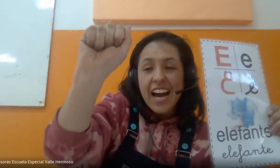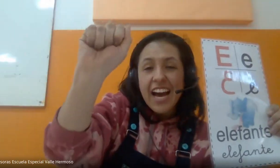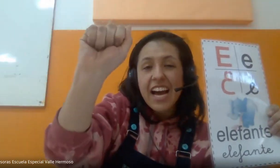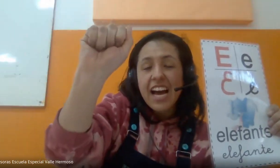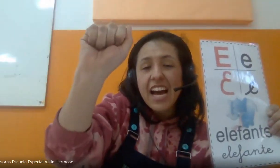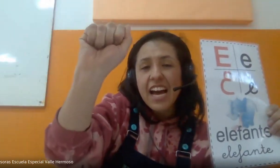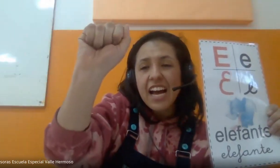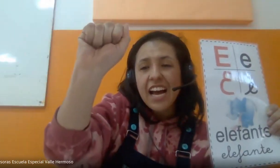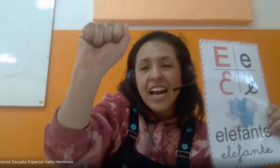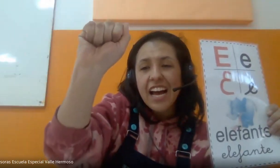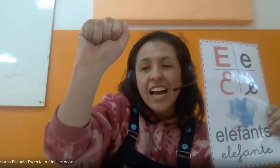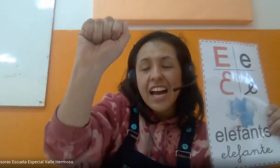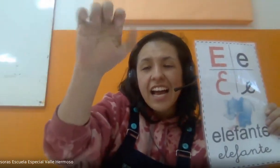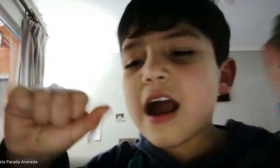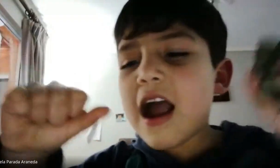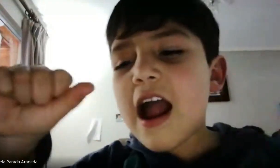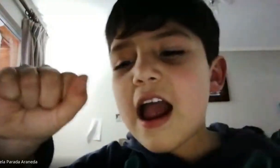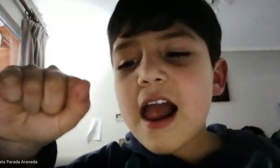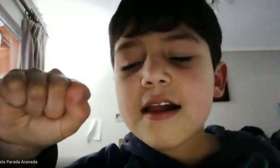A, E.